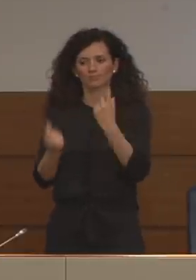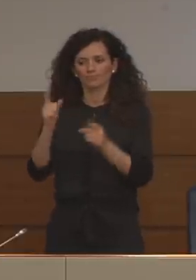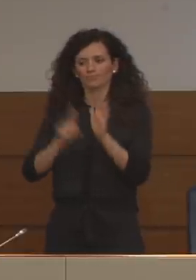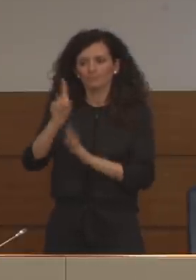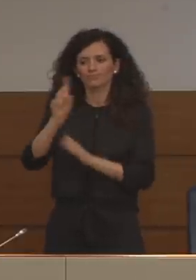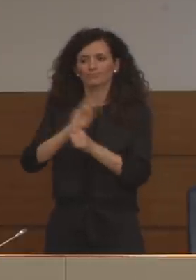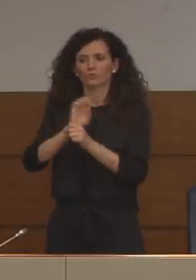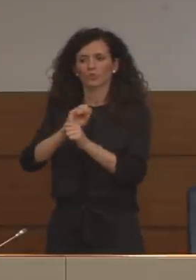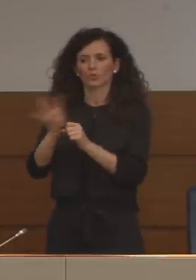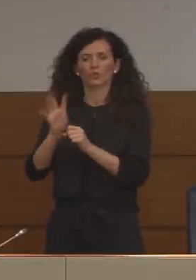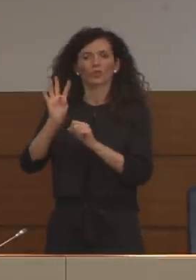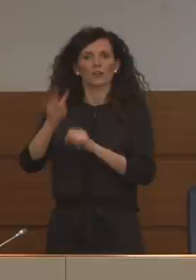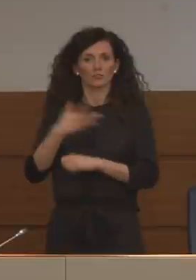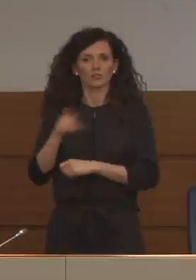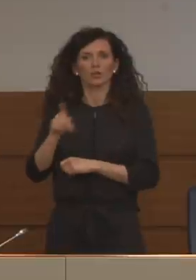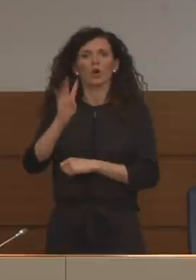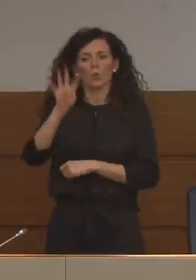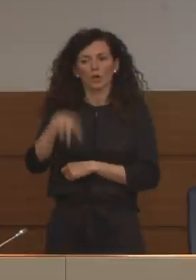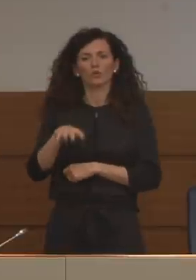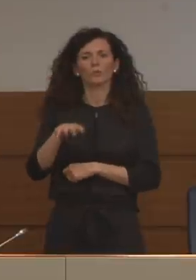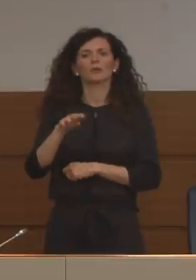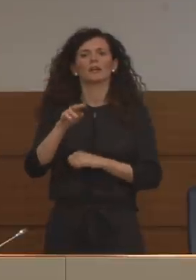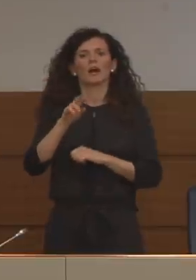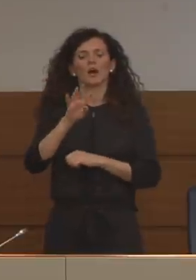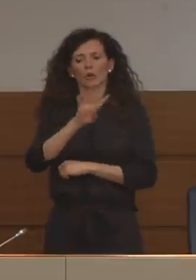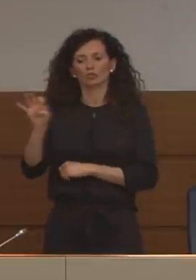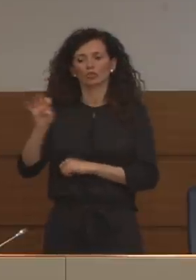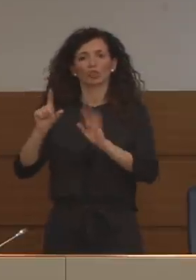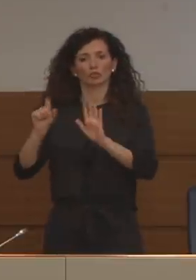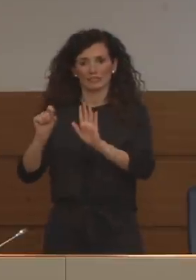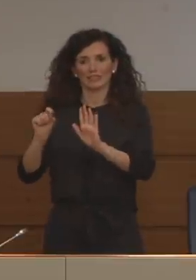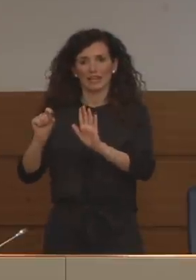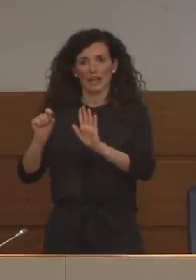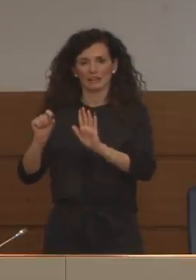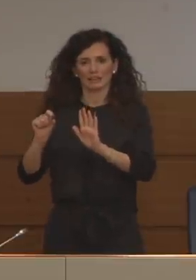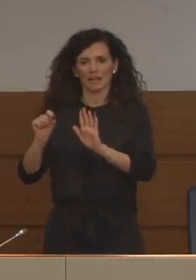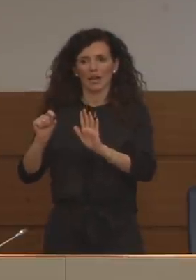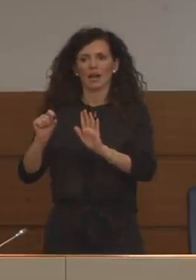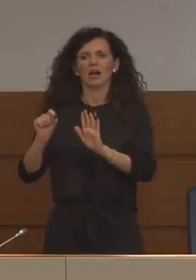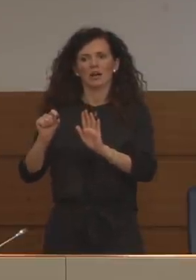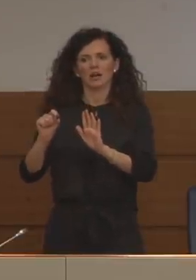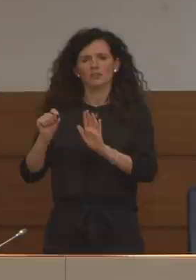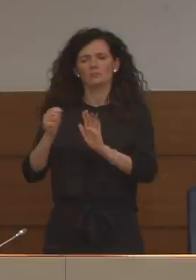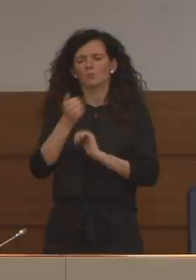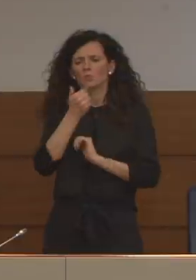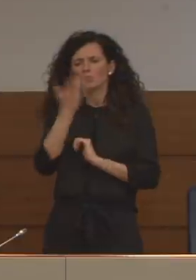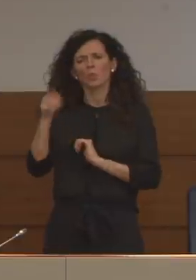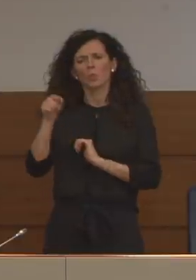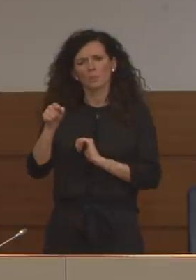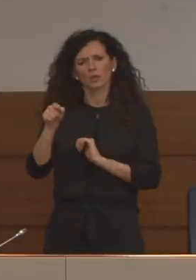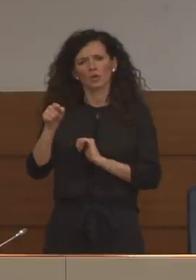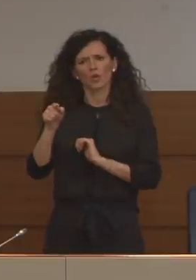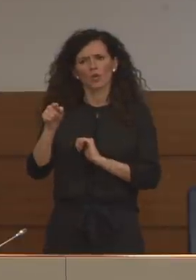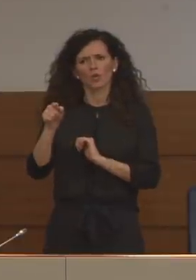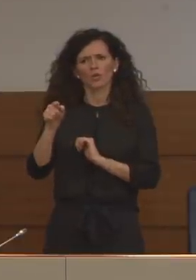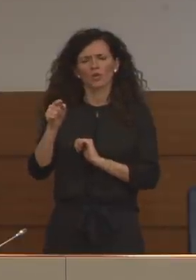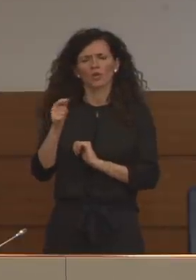e di 2.470 e un numero a ribasso anche se